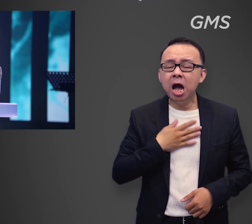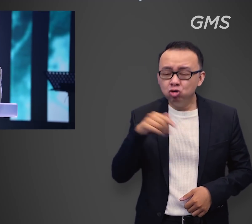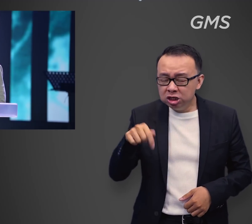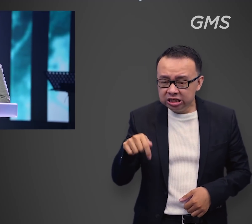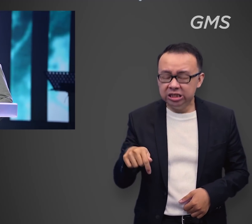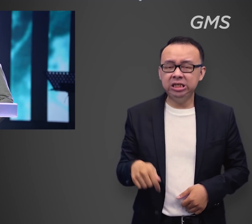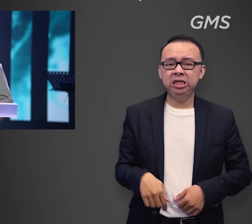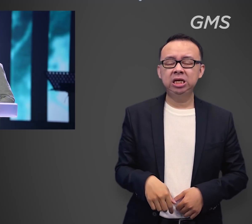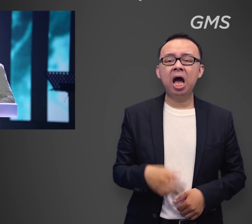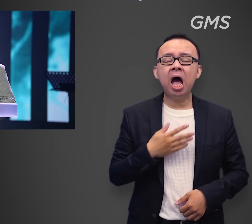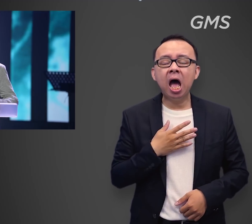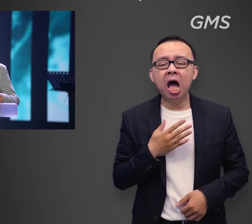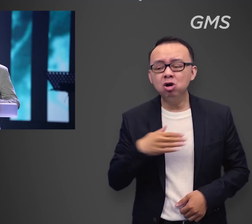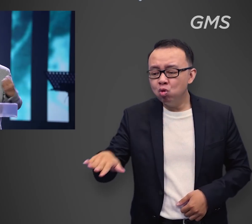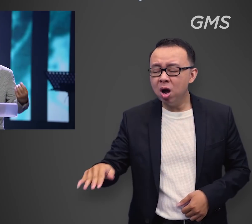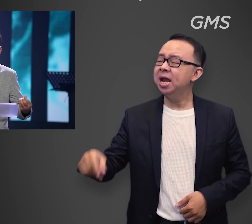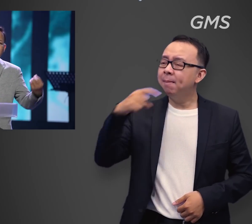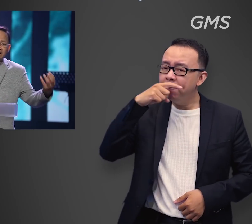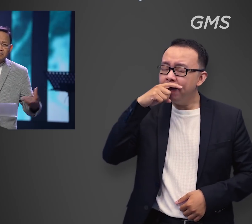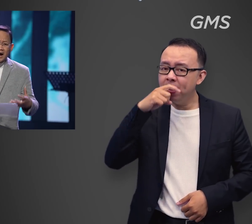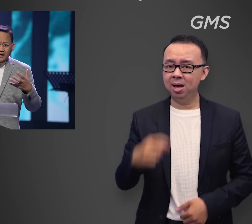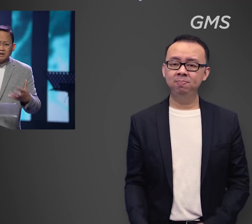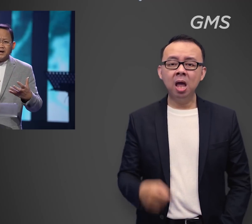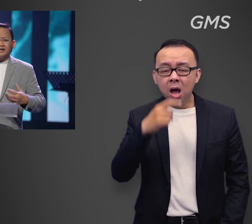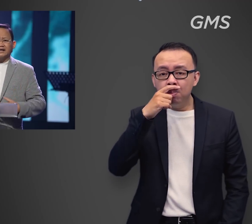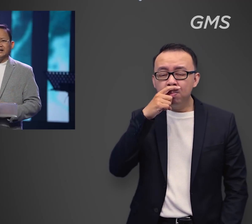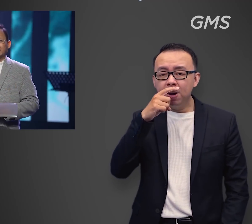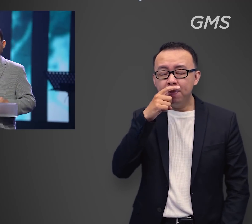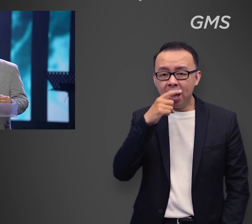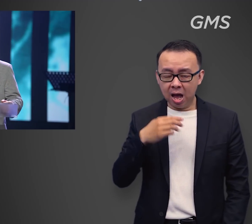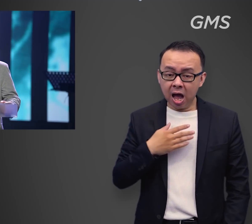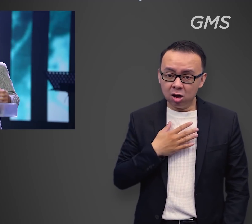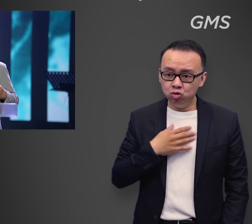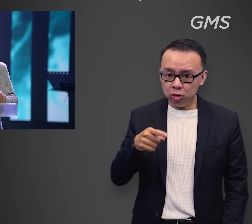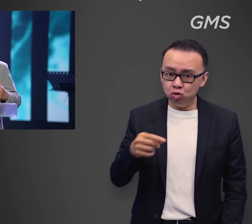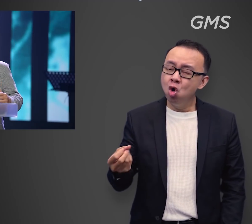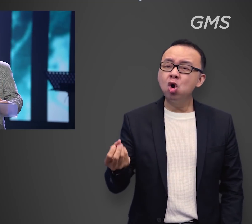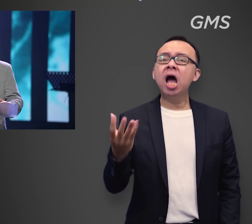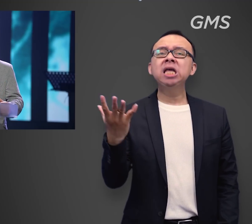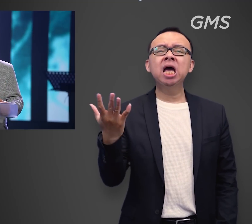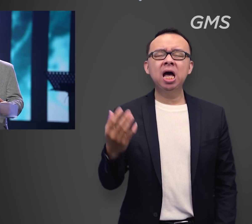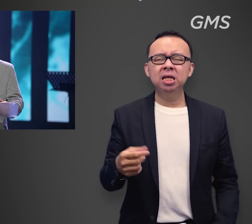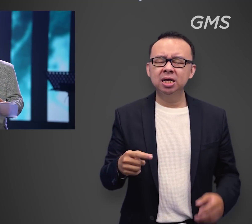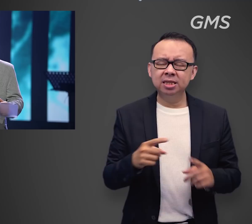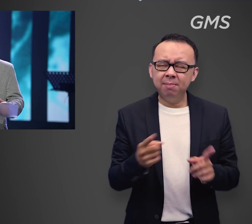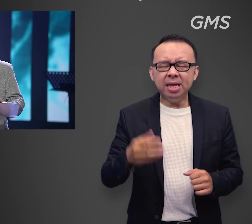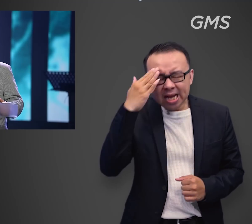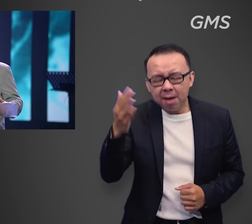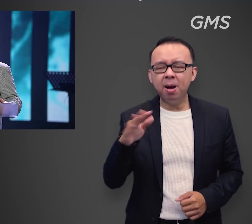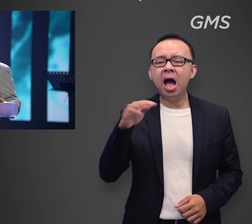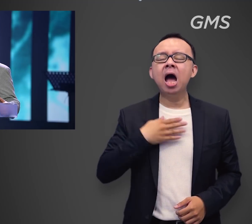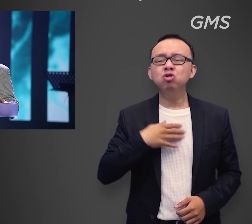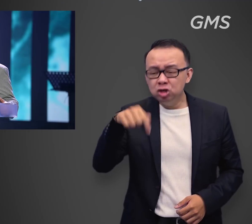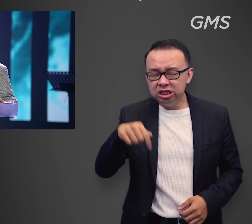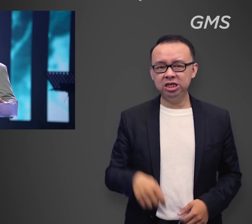rumah bapakku itu orang yang pegawai paling rendah aja makanannya lebih enak dari ini. Kenapa aku harus di sini? Harus di